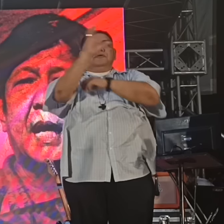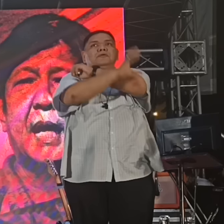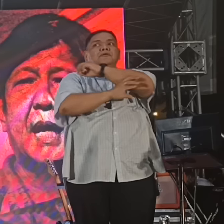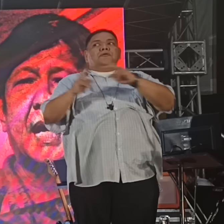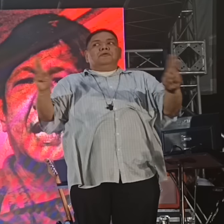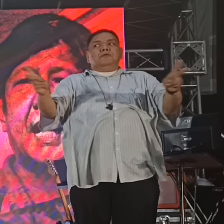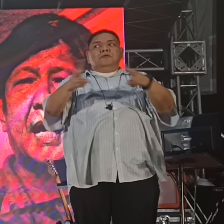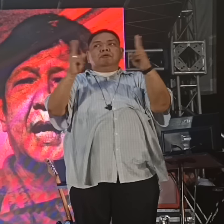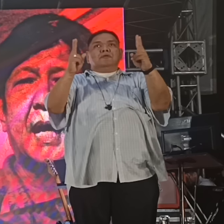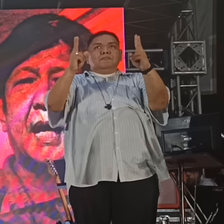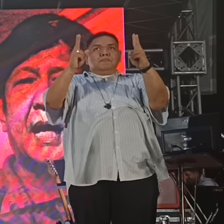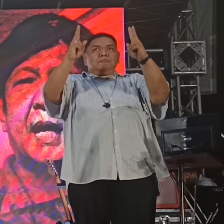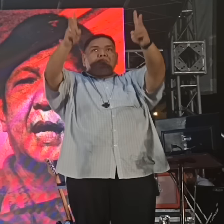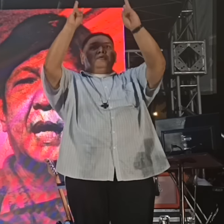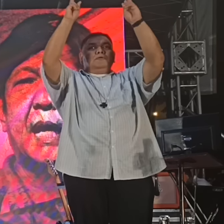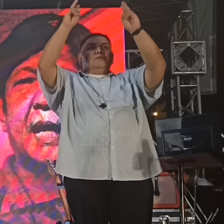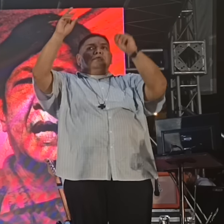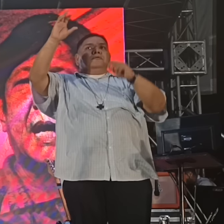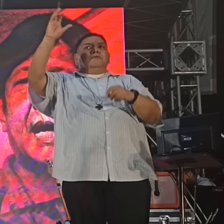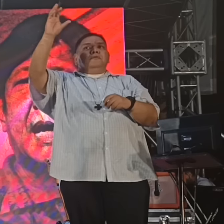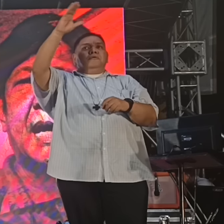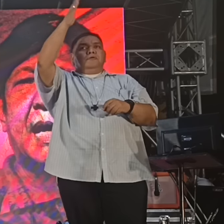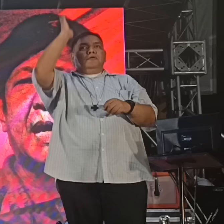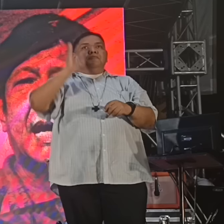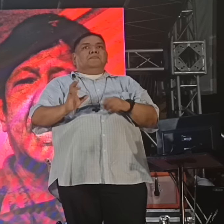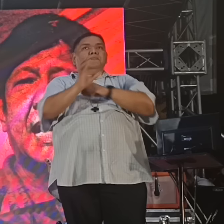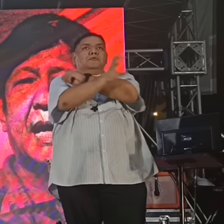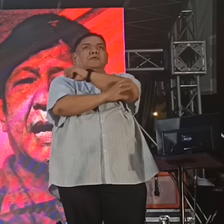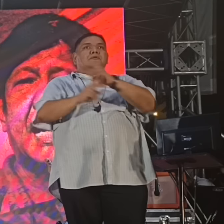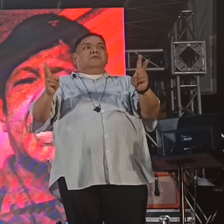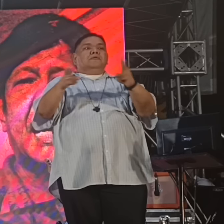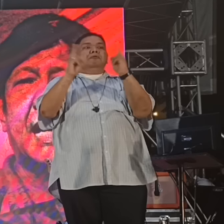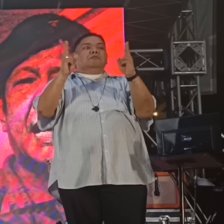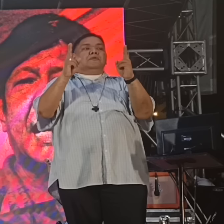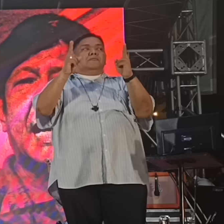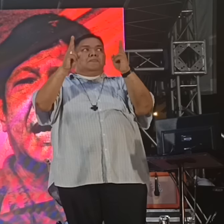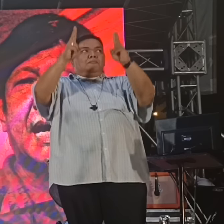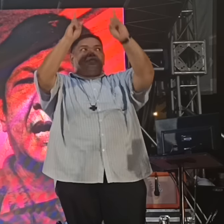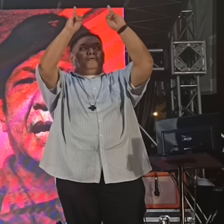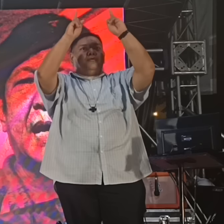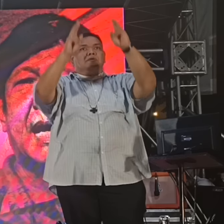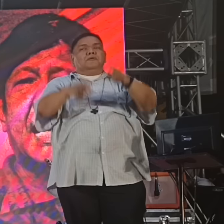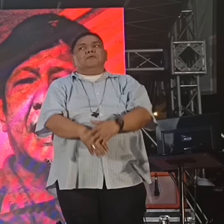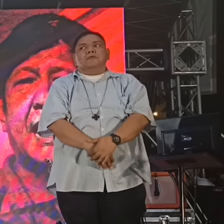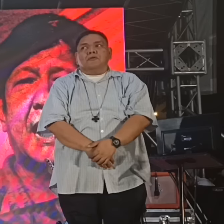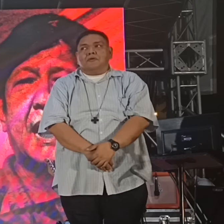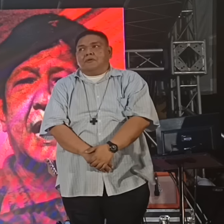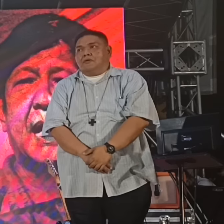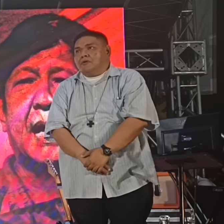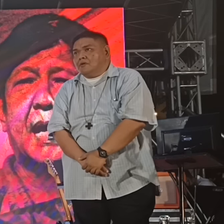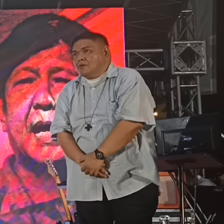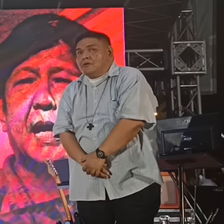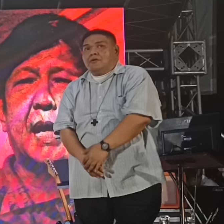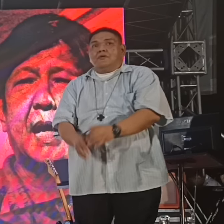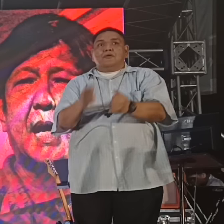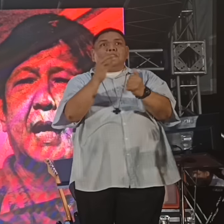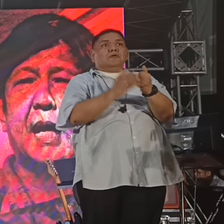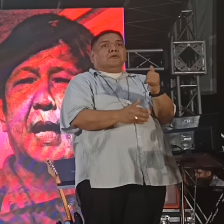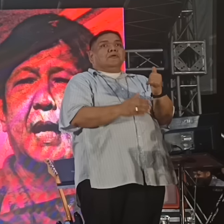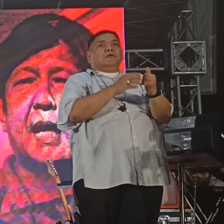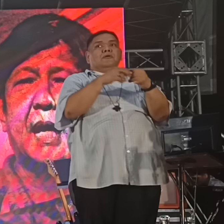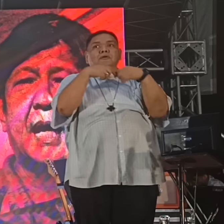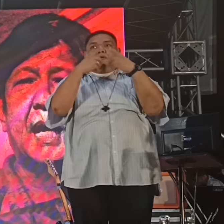at bayan, magtatagumpay! Diyos at bayan, magtatagumpay! O, last na.